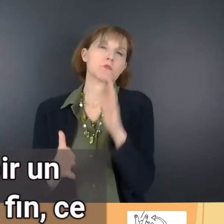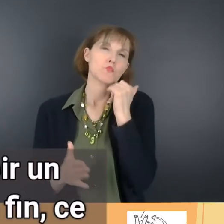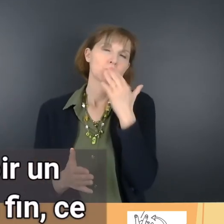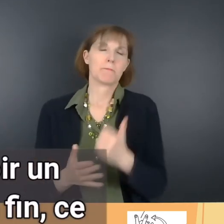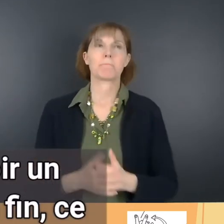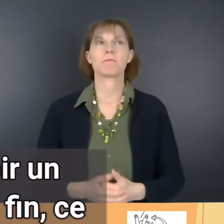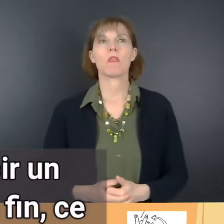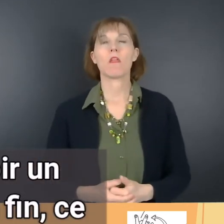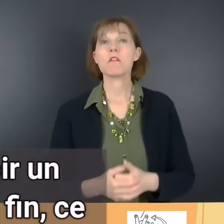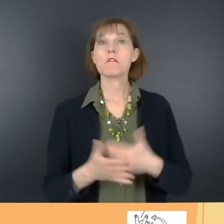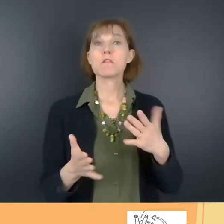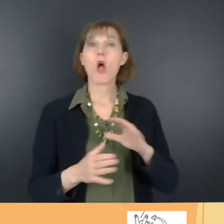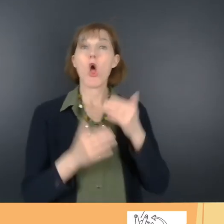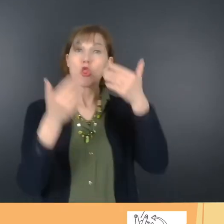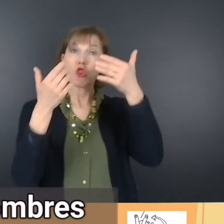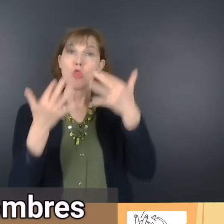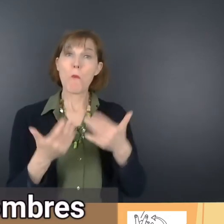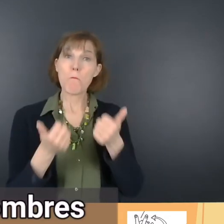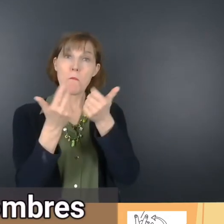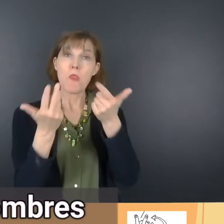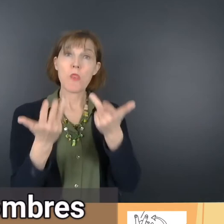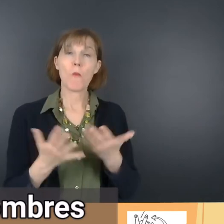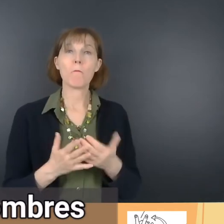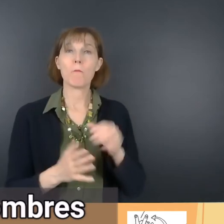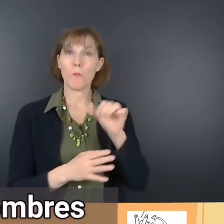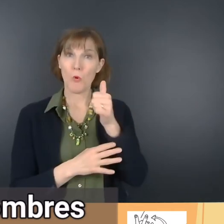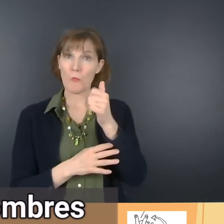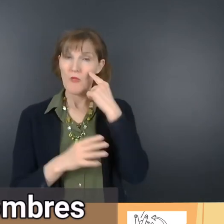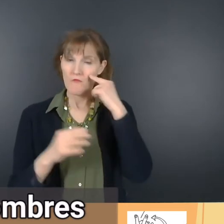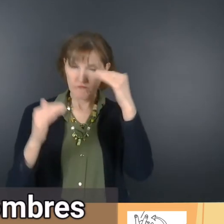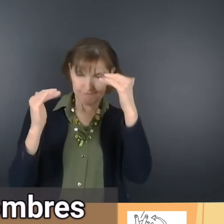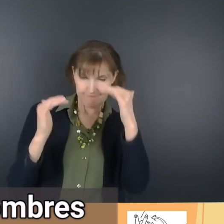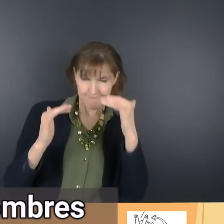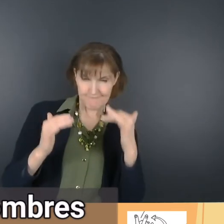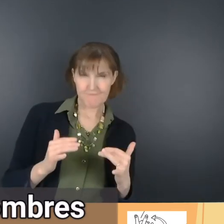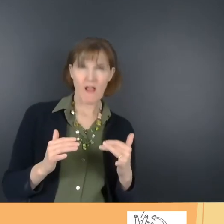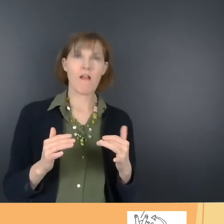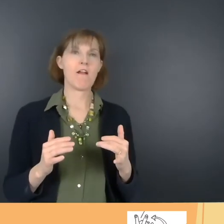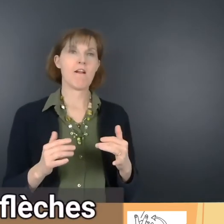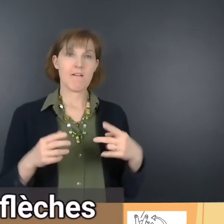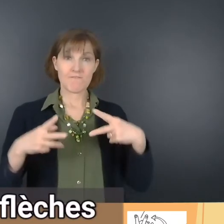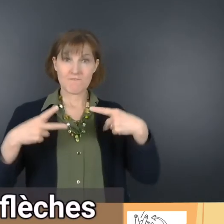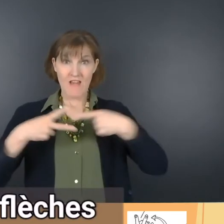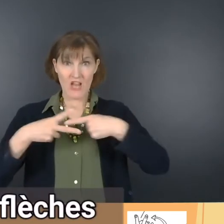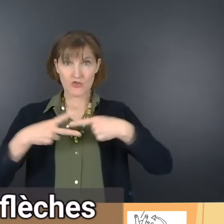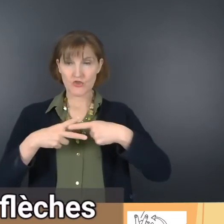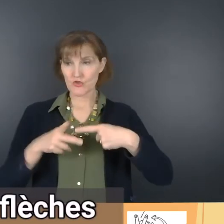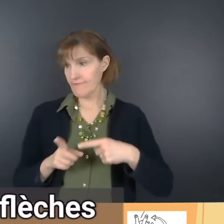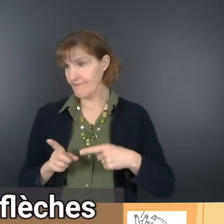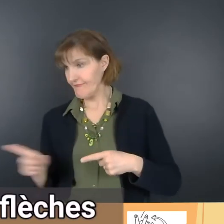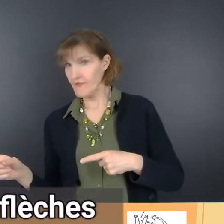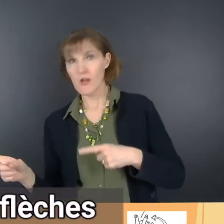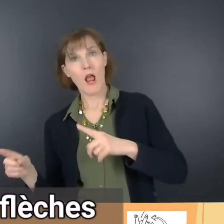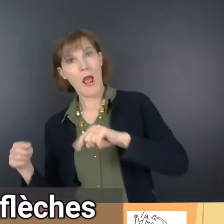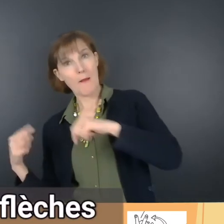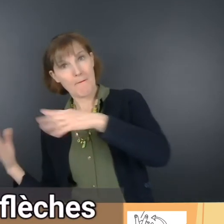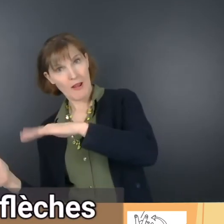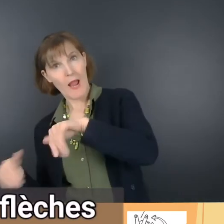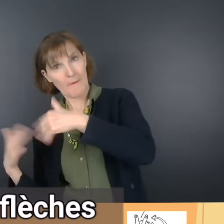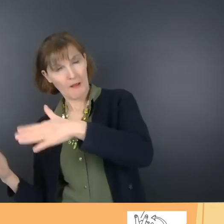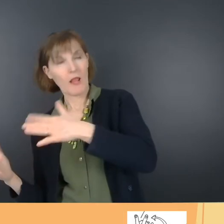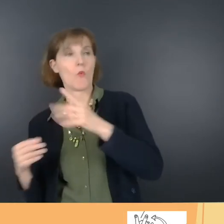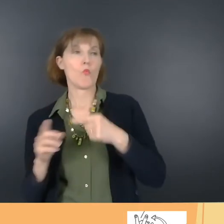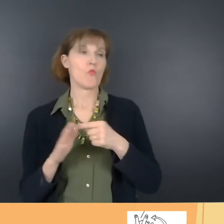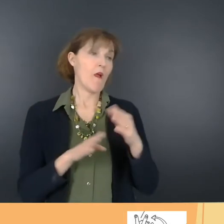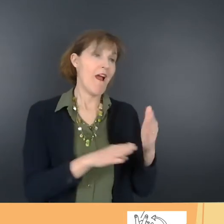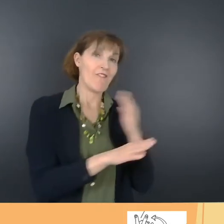certificat à la fin. Mais ce n pas une obligation. Et puis, les nombres premiers. Donc, vous voyez, en bas, vous avez les flèches pour aller à gauche